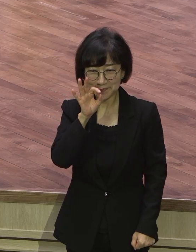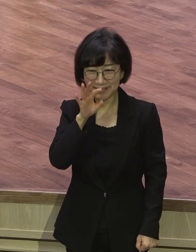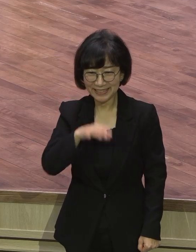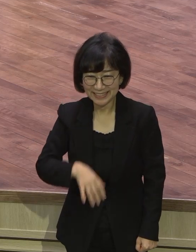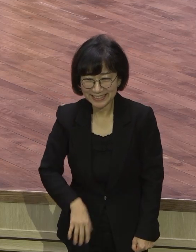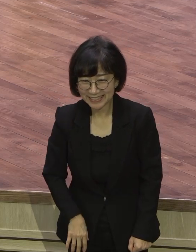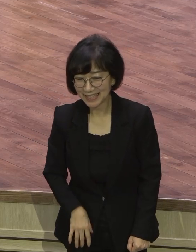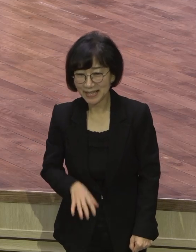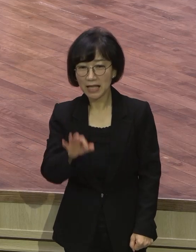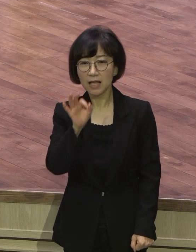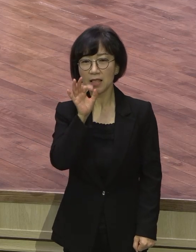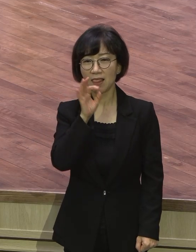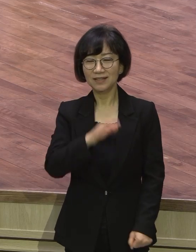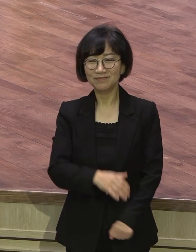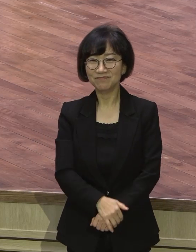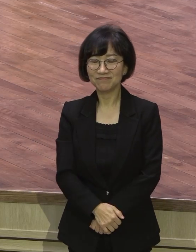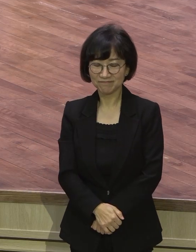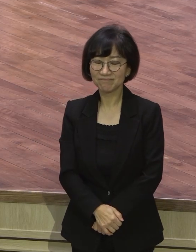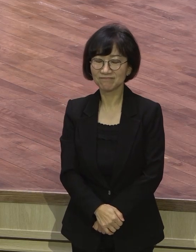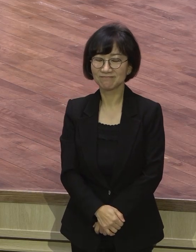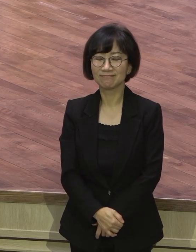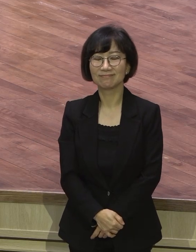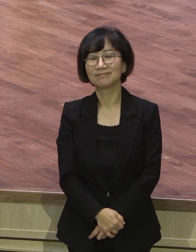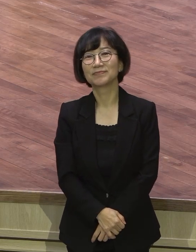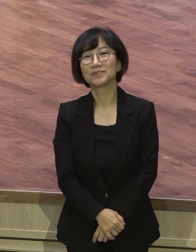상상을 해보시라. 그 이후에 될 일들을